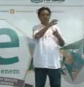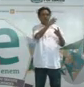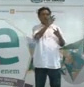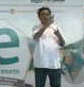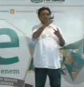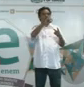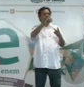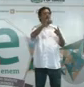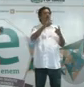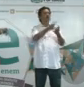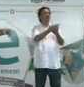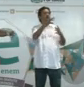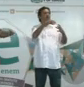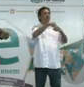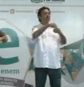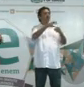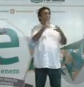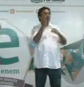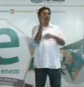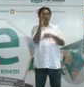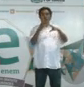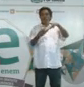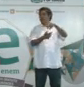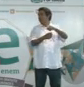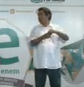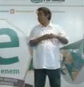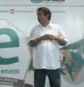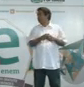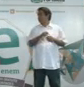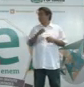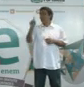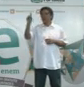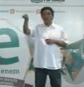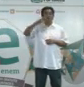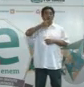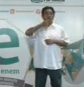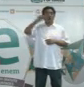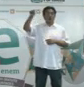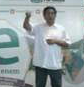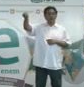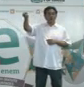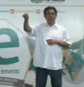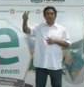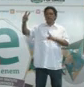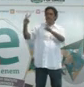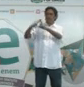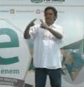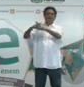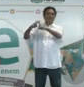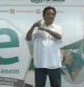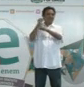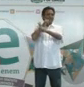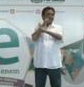O que acontece no mundo da biologia? Bora! Os machos vão se enfrentar